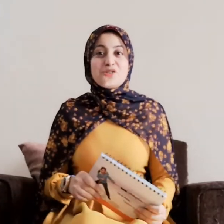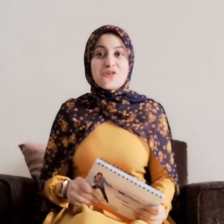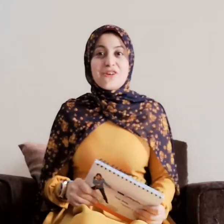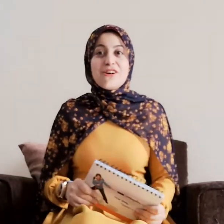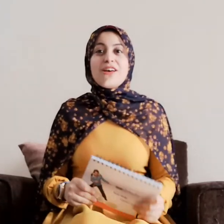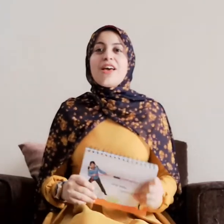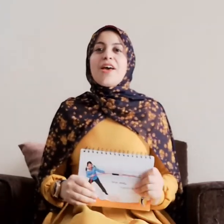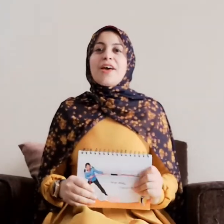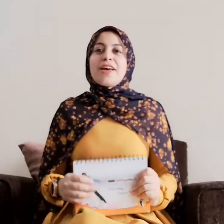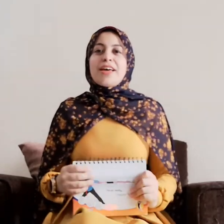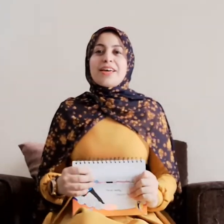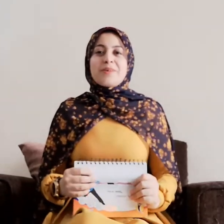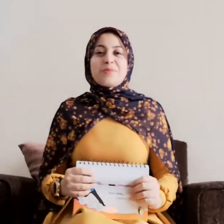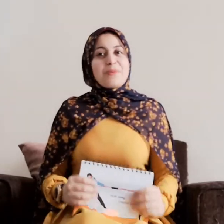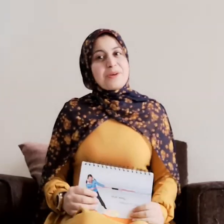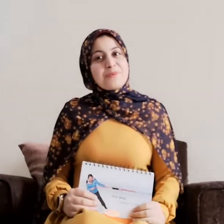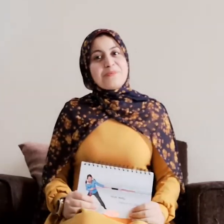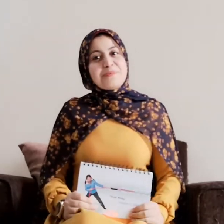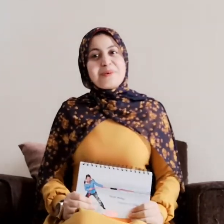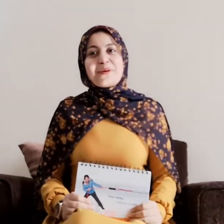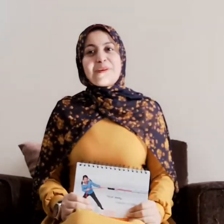الإشارة. ومعاكم مروحة.